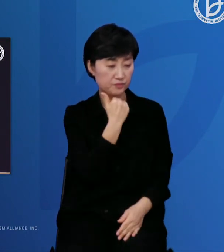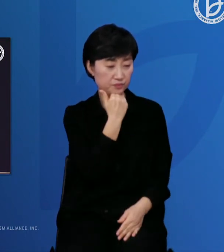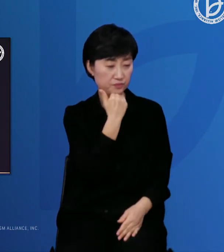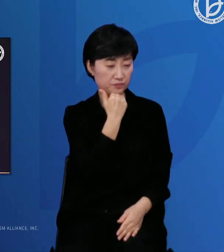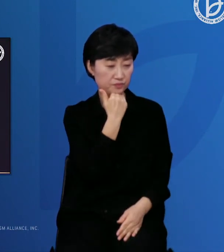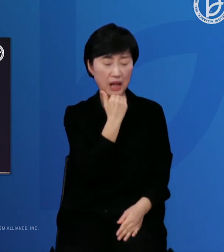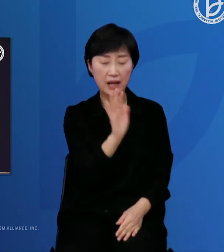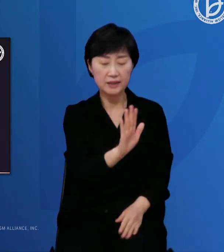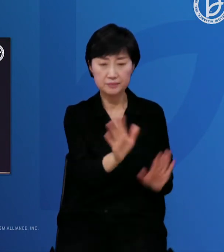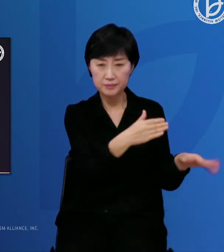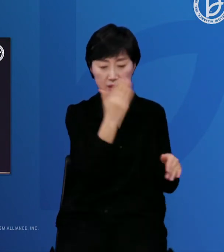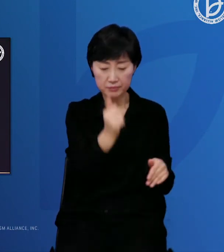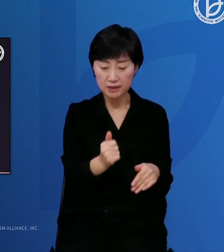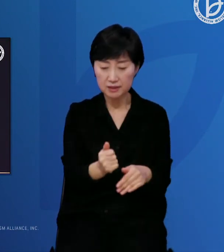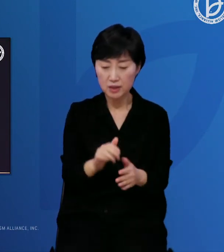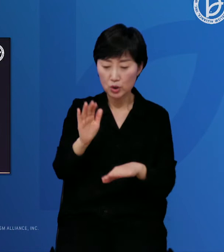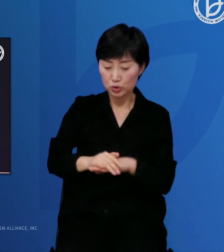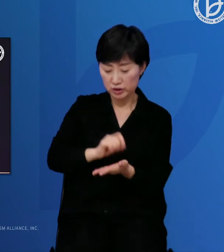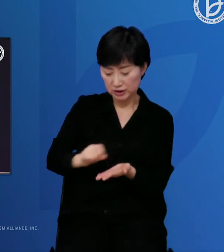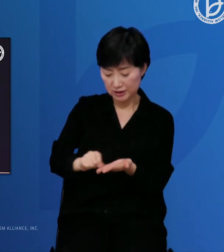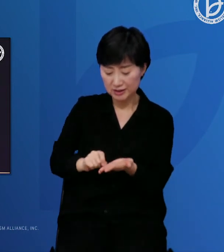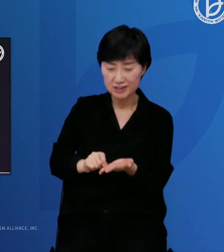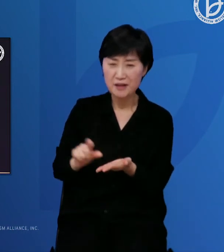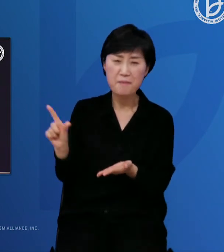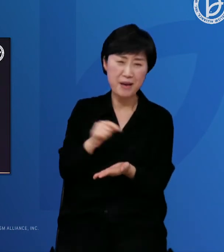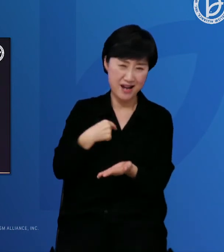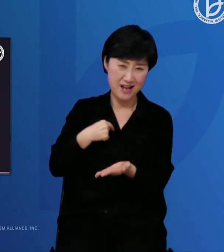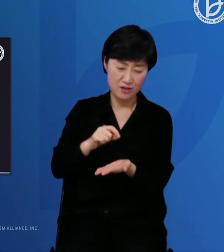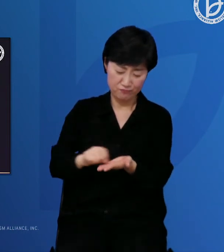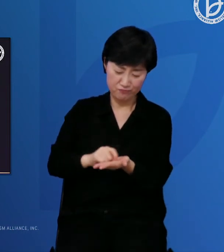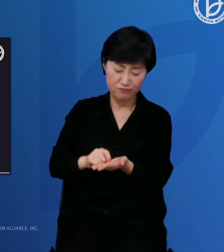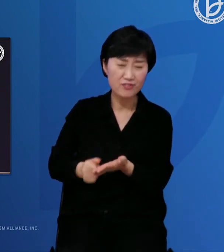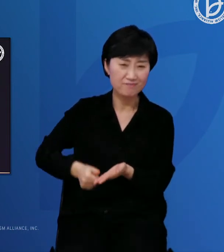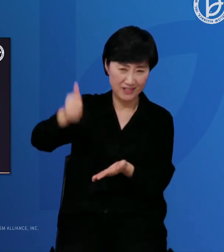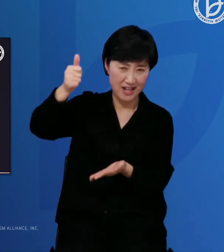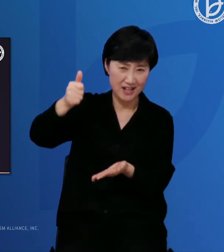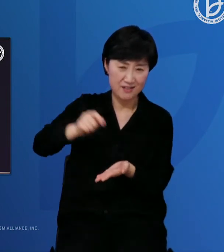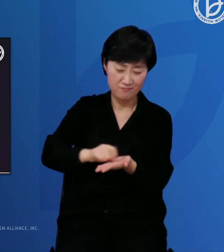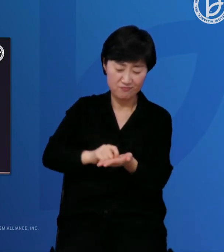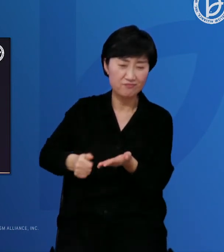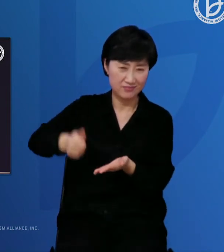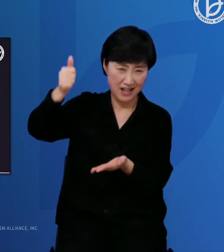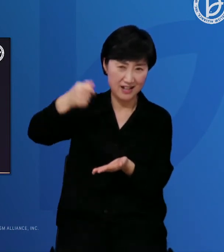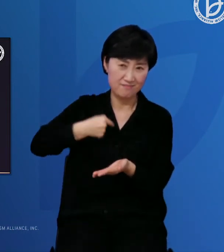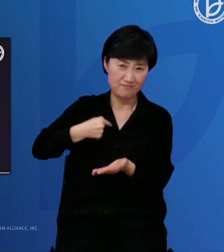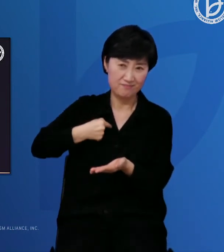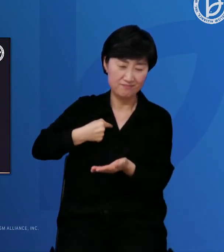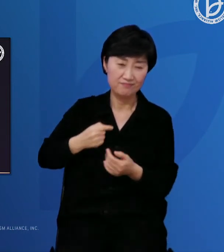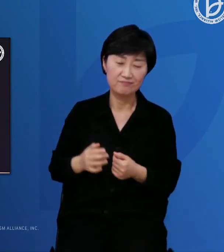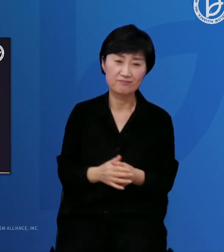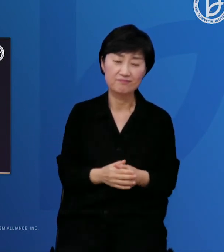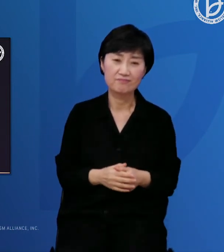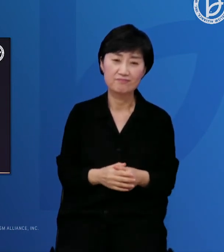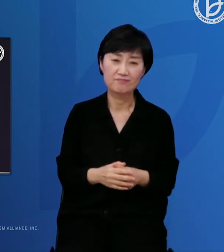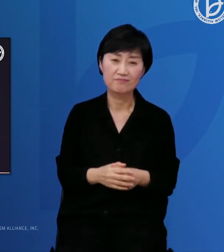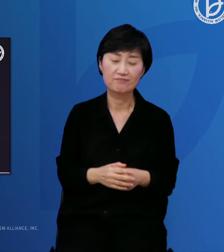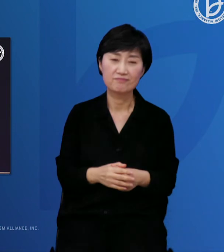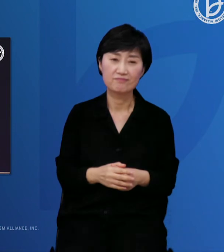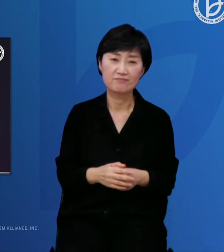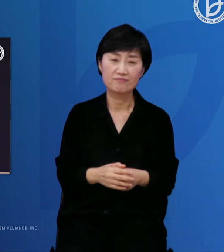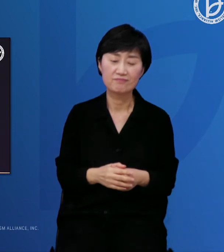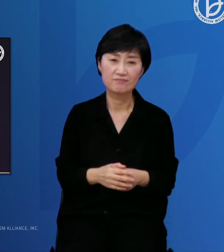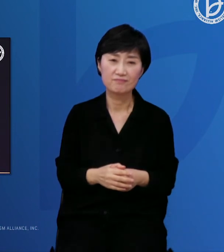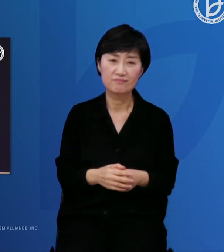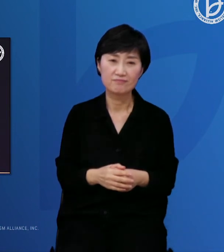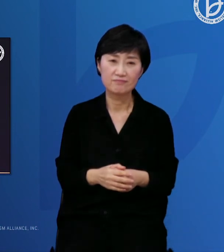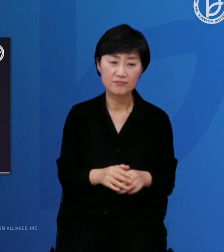make. It's just too much, a waste of time to even have the time to open up the laptop and turn it on. I just carry on these pieces of papers around, so I just write it anytime I have some time 뭐